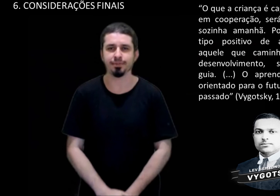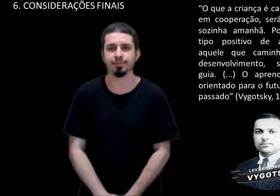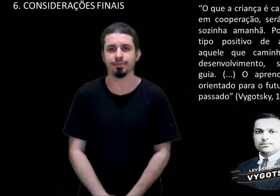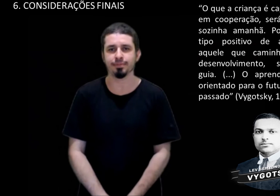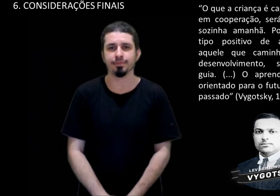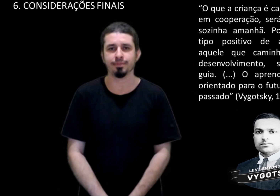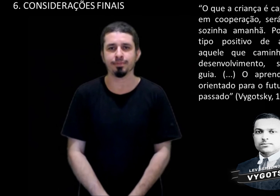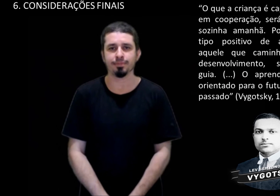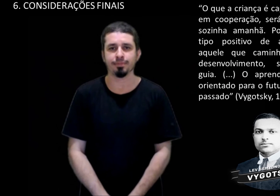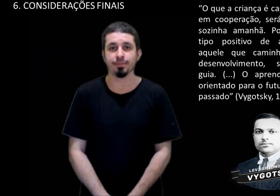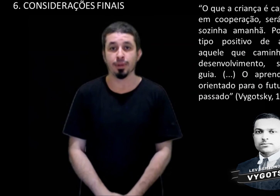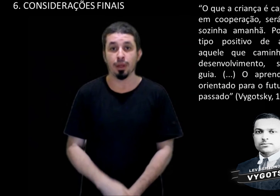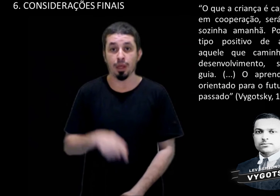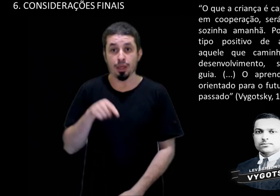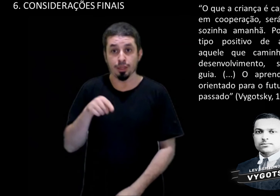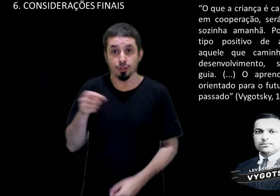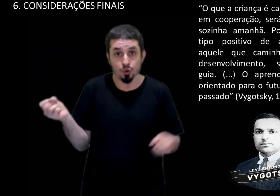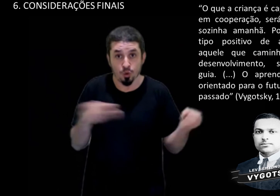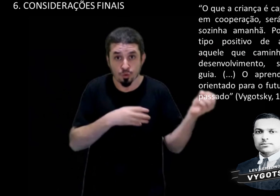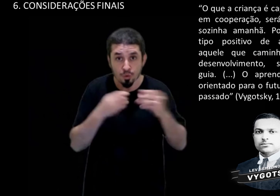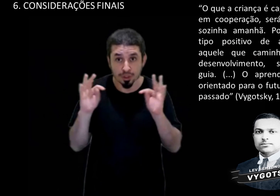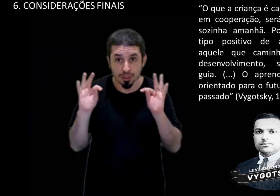da autonomia e da liberdade responsável.